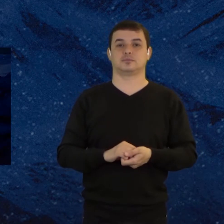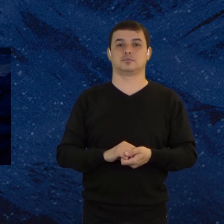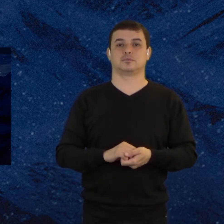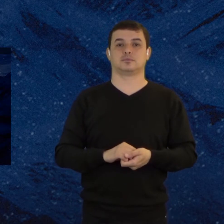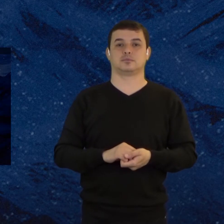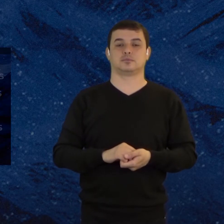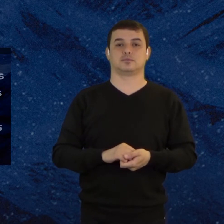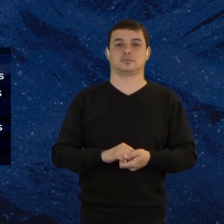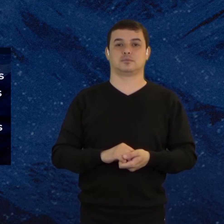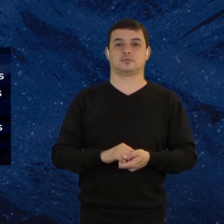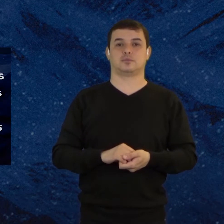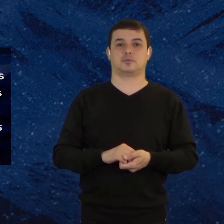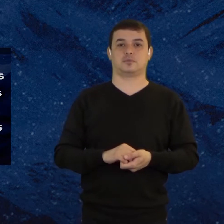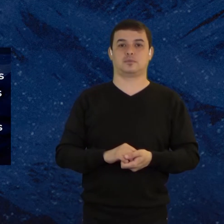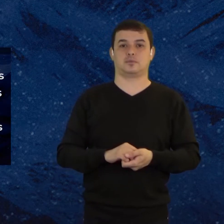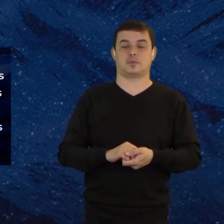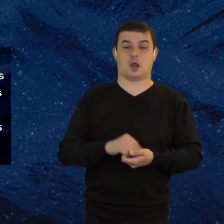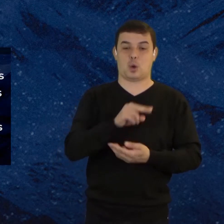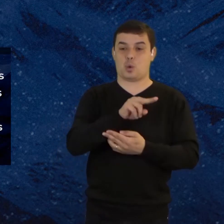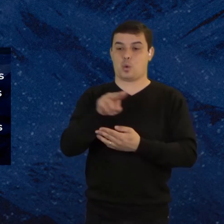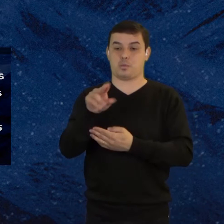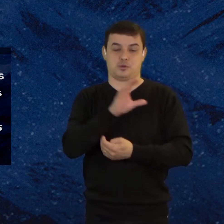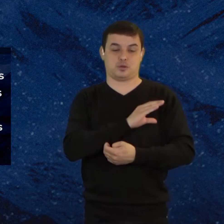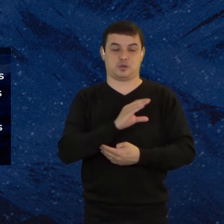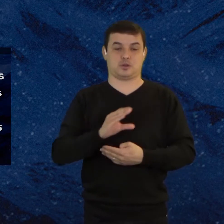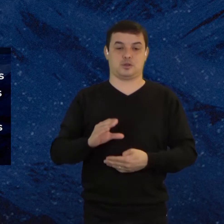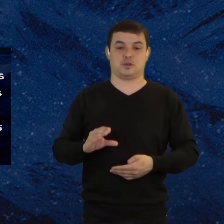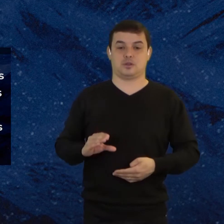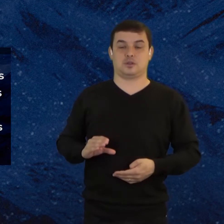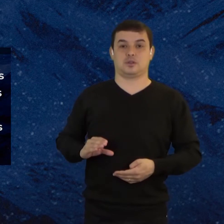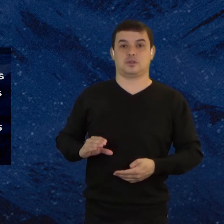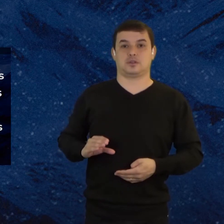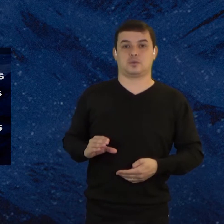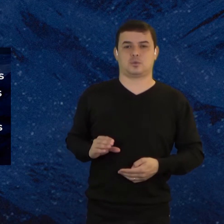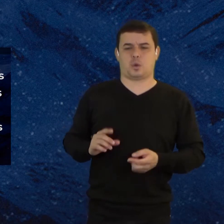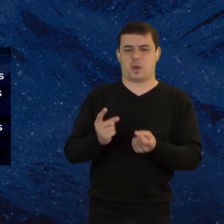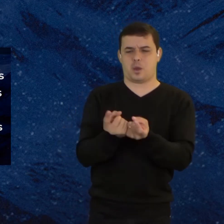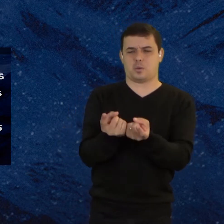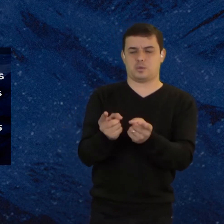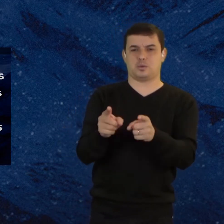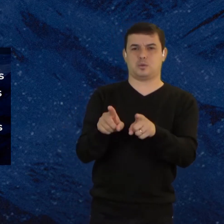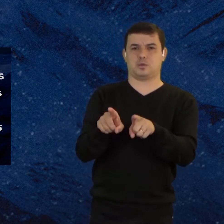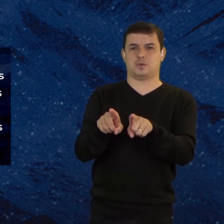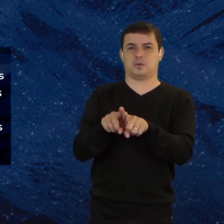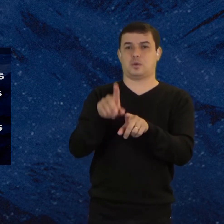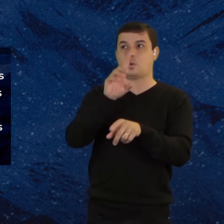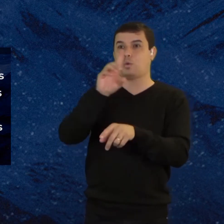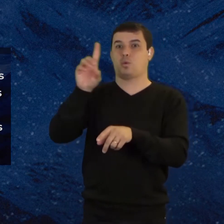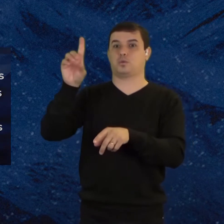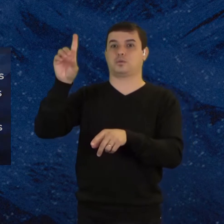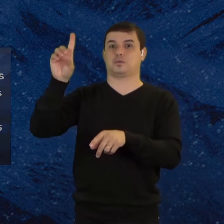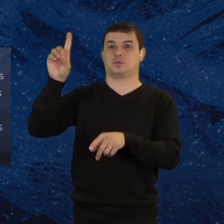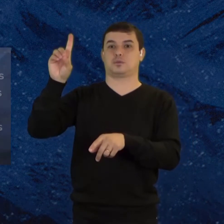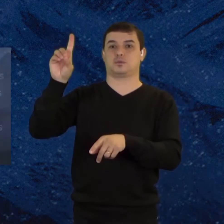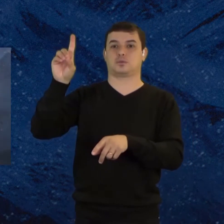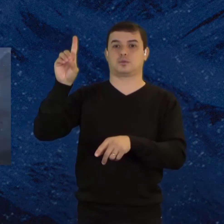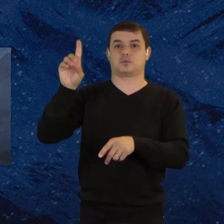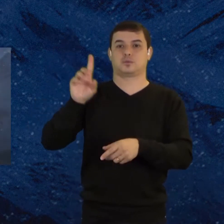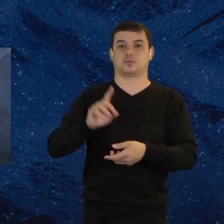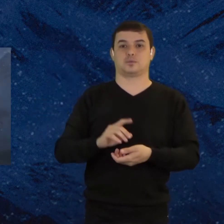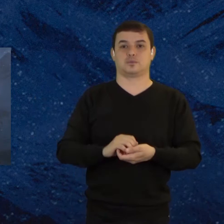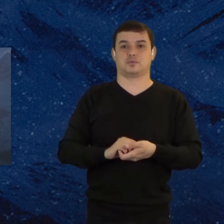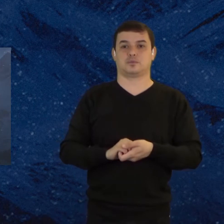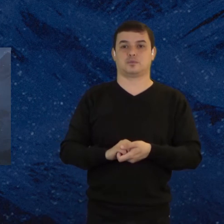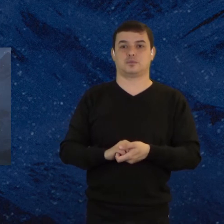intermédio. Em nome de Cristo, pois, rogamos que vos reconcilieis com Deus. Olha